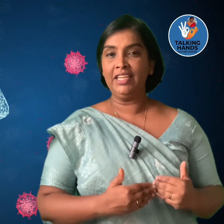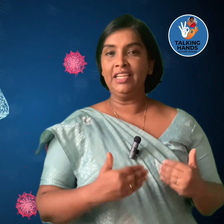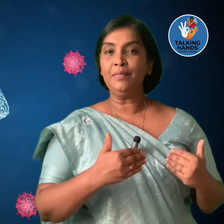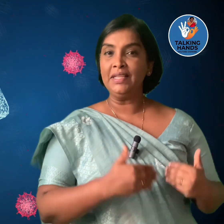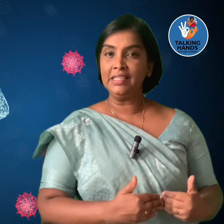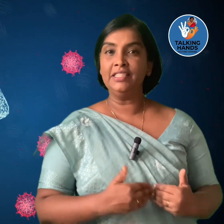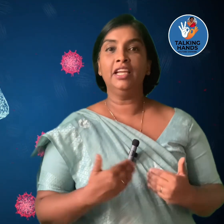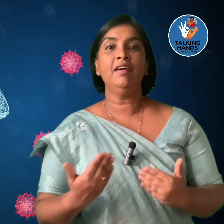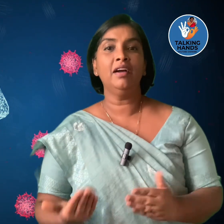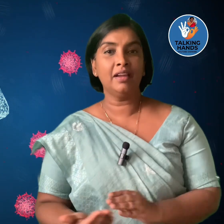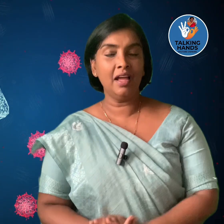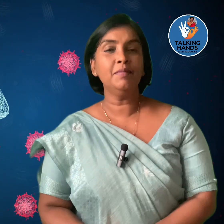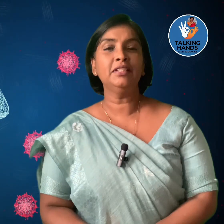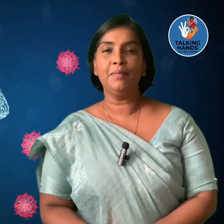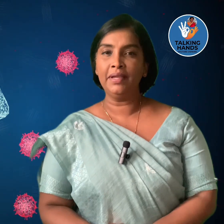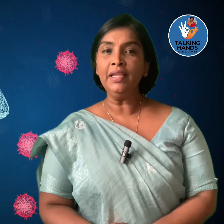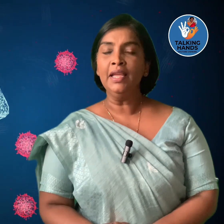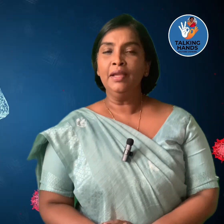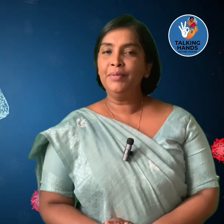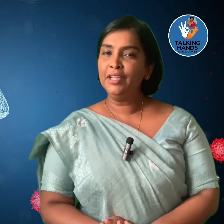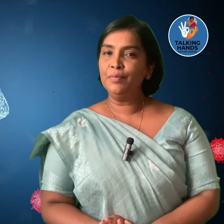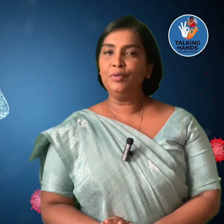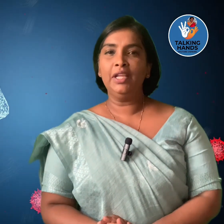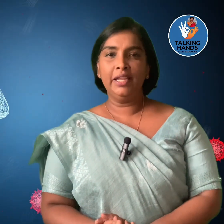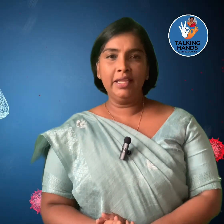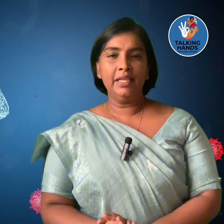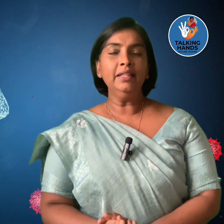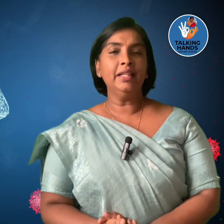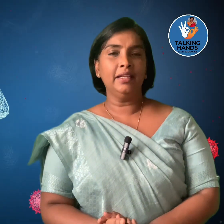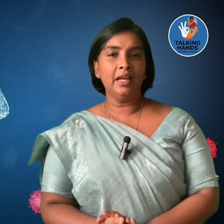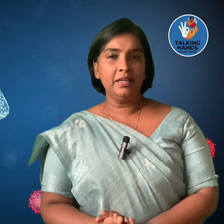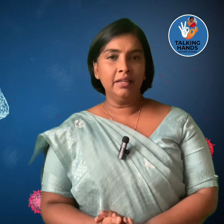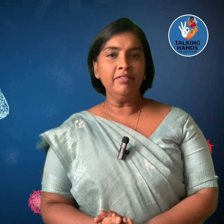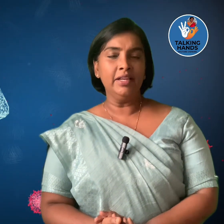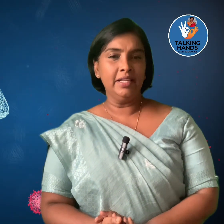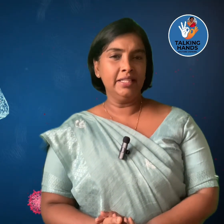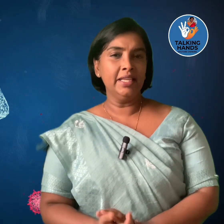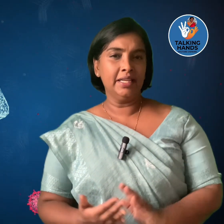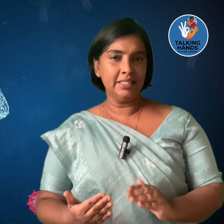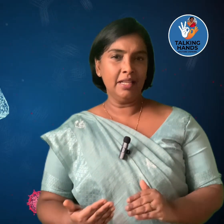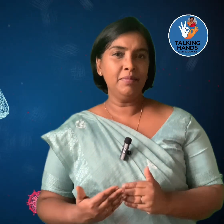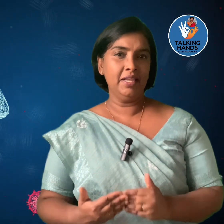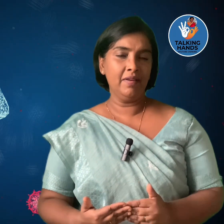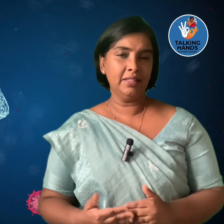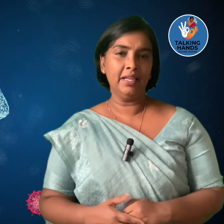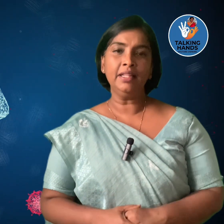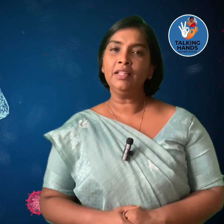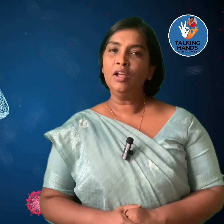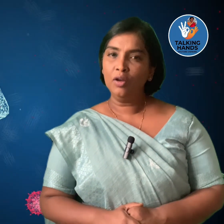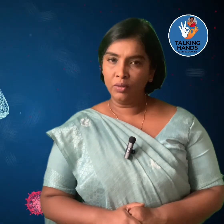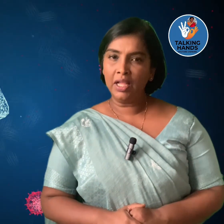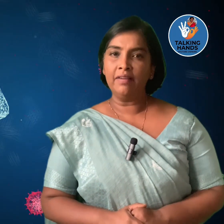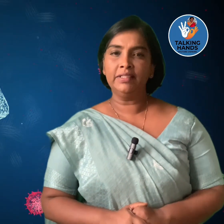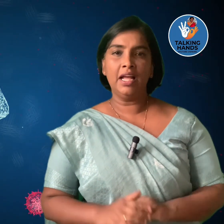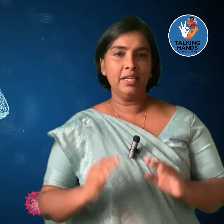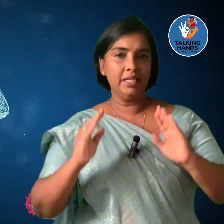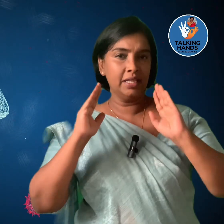එක මේ සංඥාව හරහාම තමයි පිහිරි පුද්ගලයන්ගේ දැනගන්න වෙන්නේ. ඉතින් ඒක නිසා මේවත් ගැන හොඳ අවධානයකින්